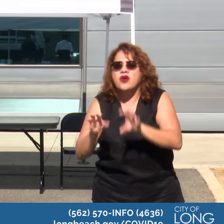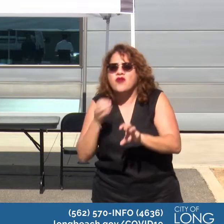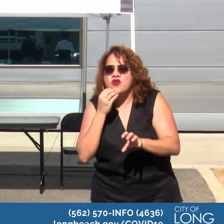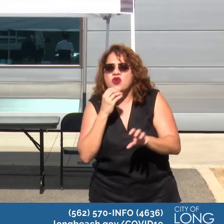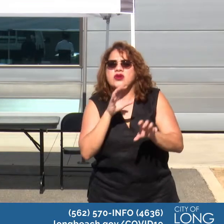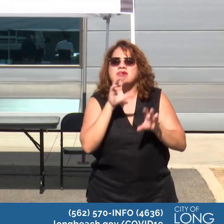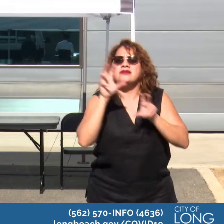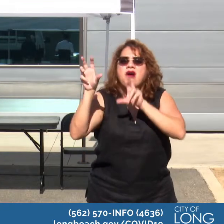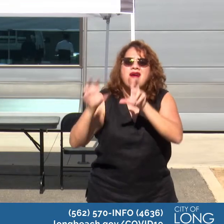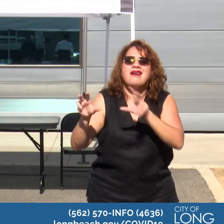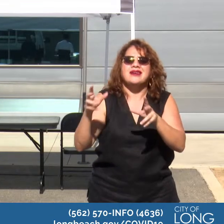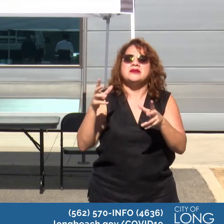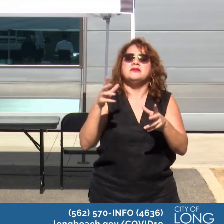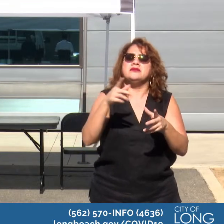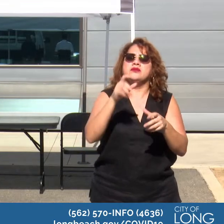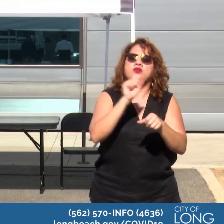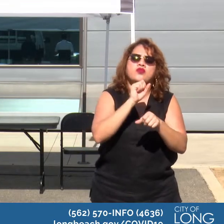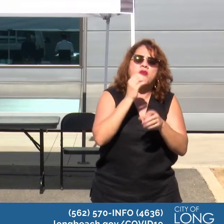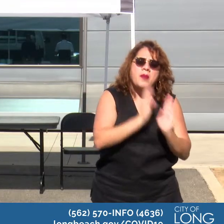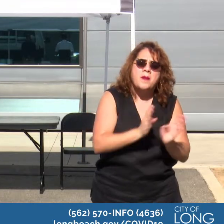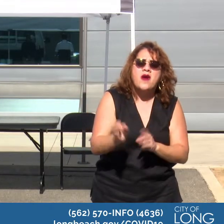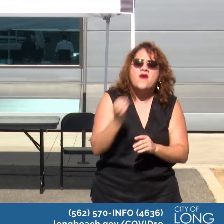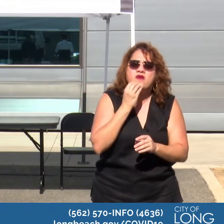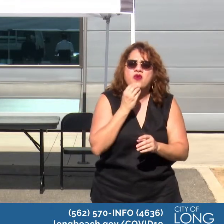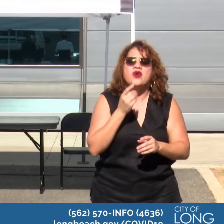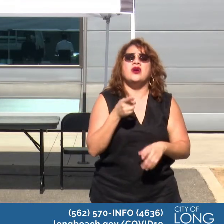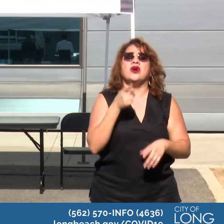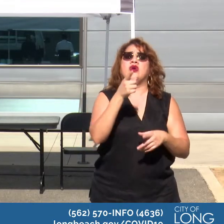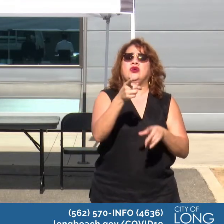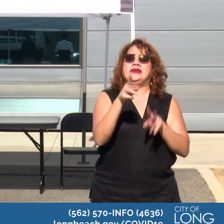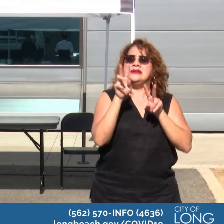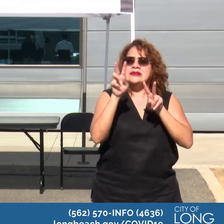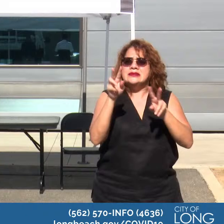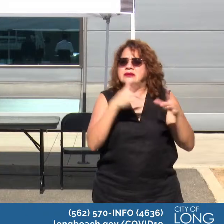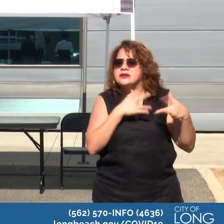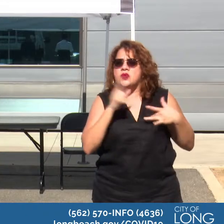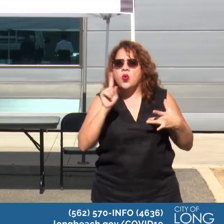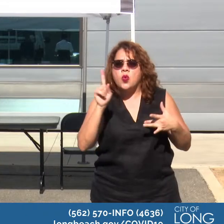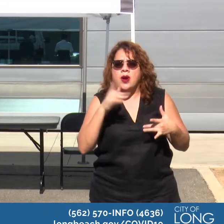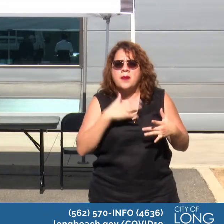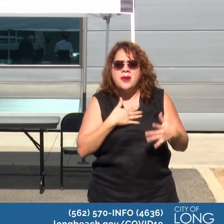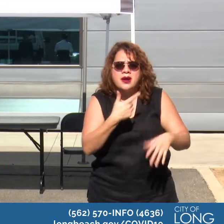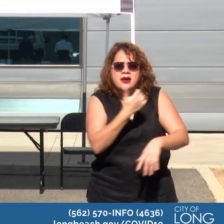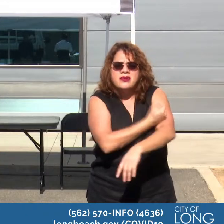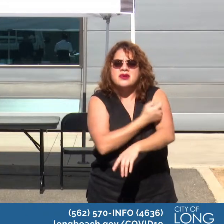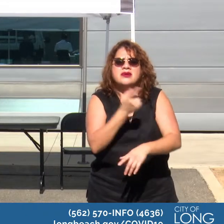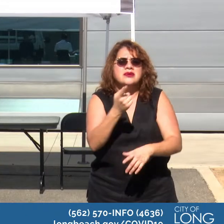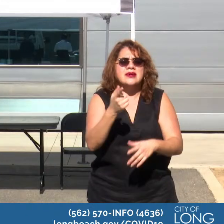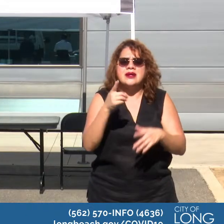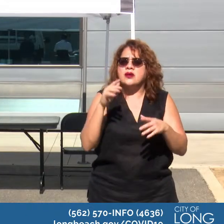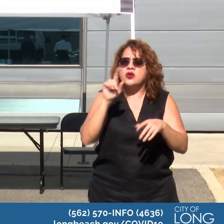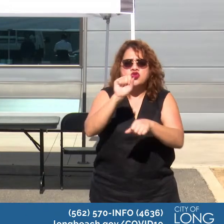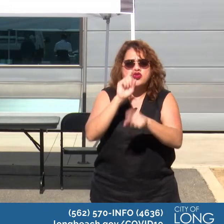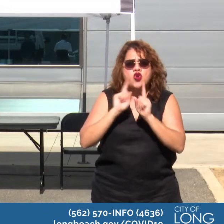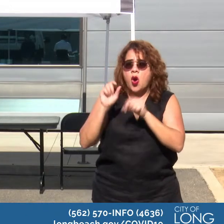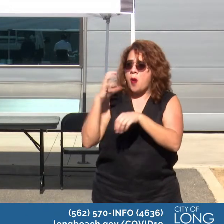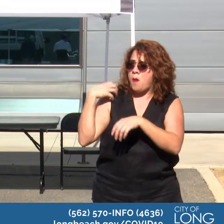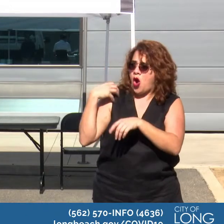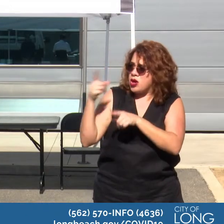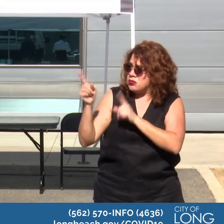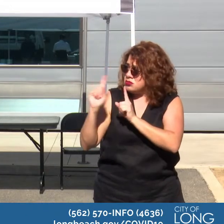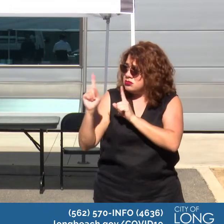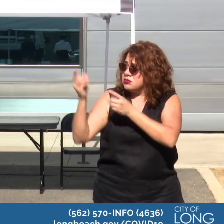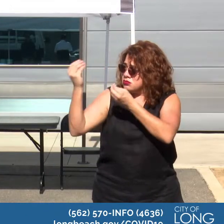tener tu vacuna, por favor, llámanos a un número que es el